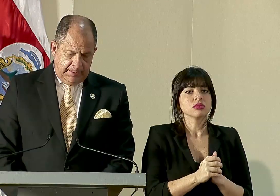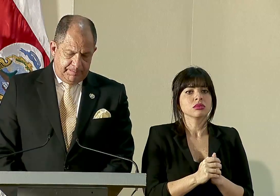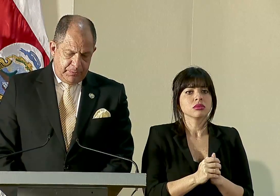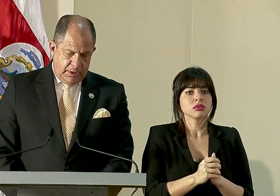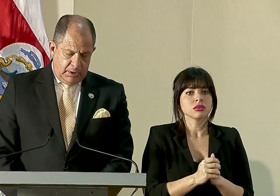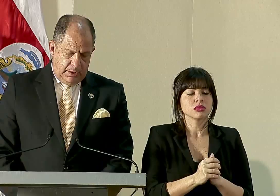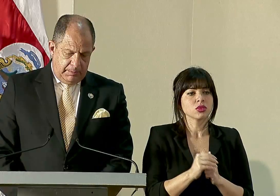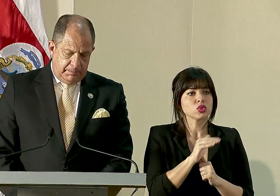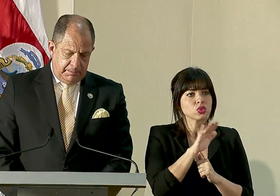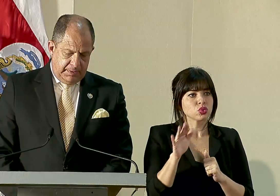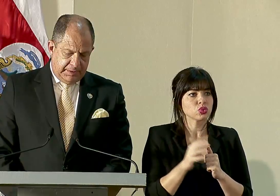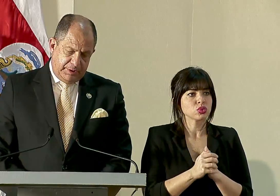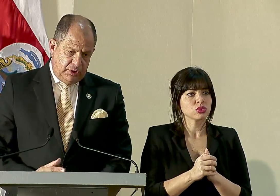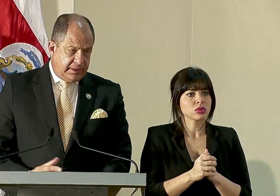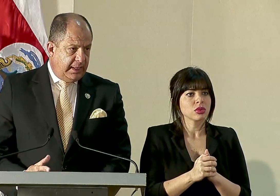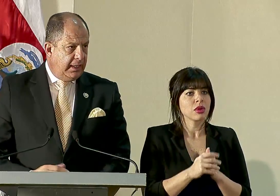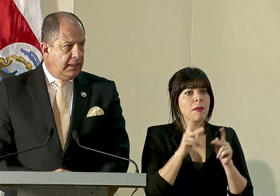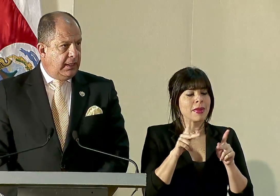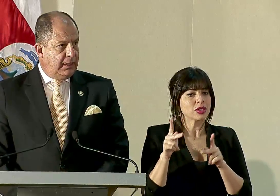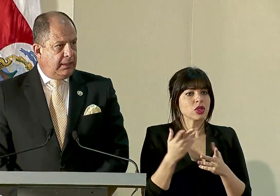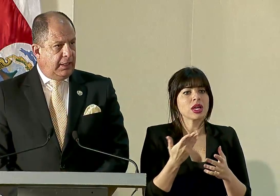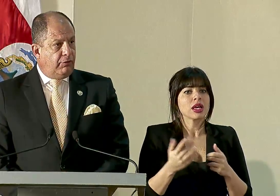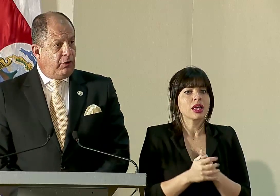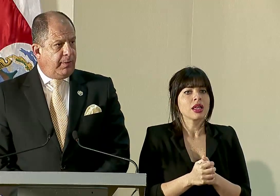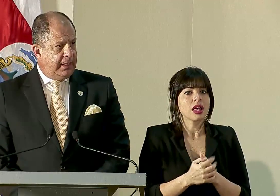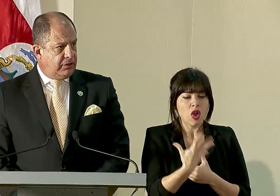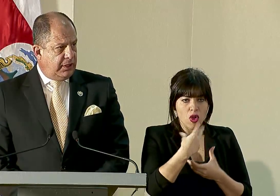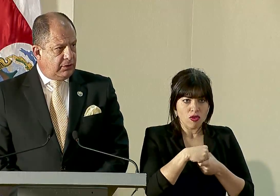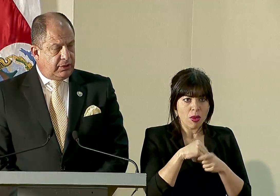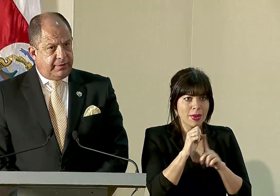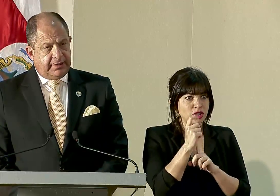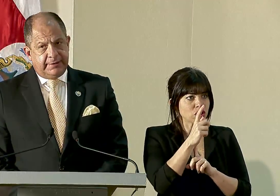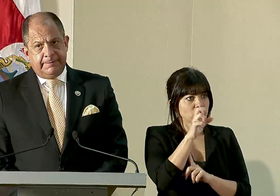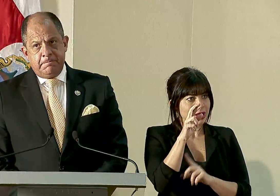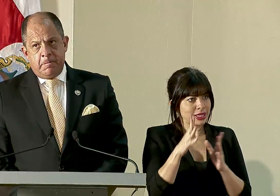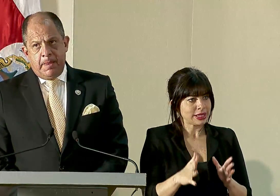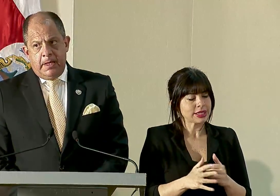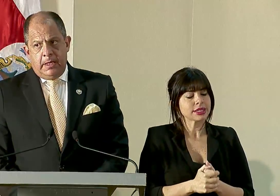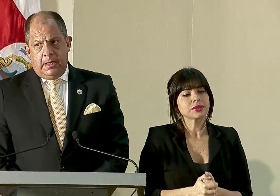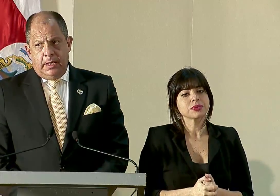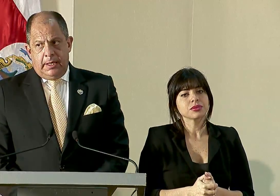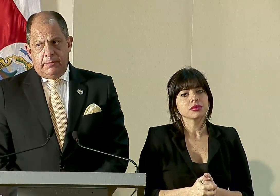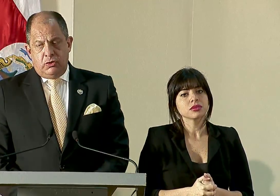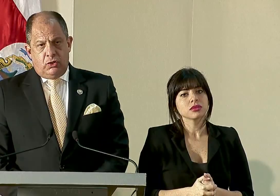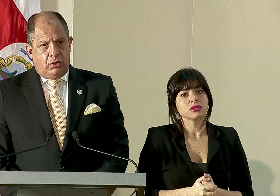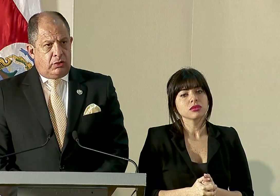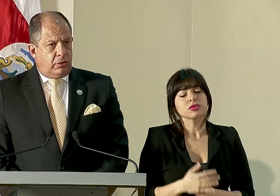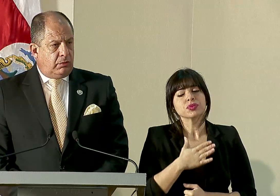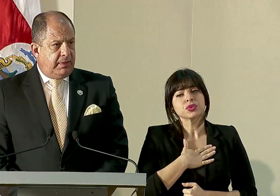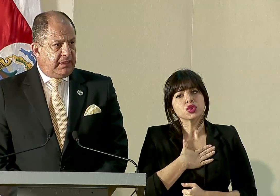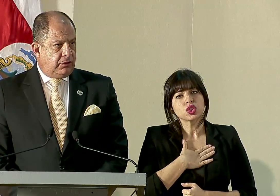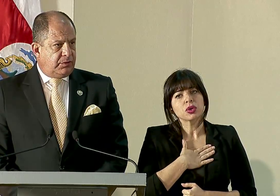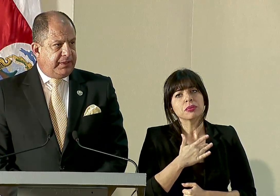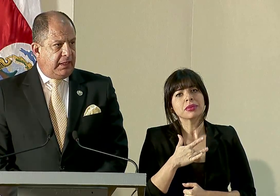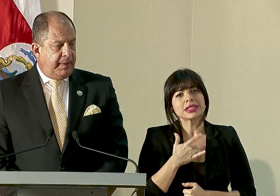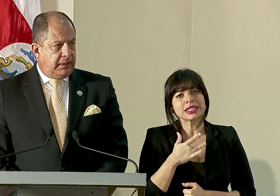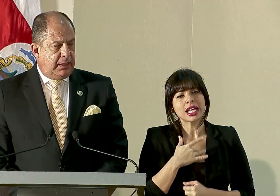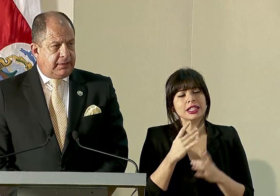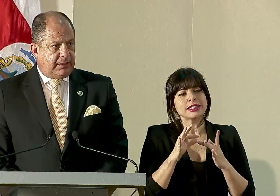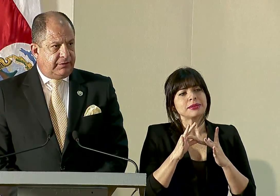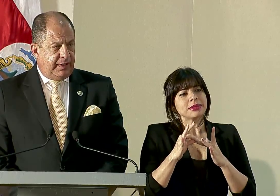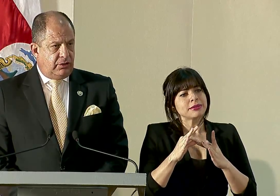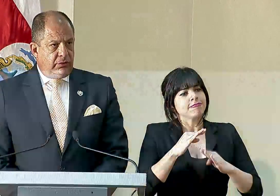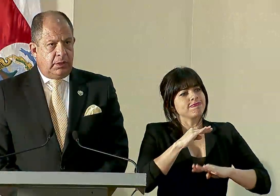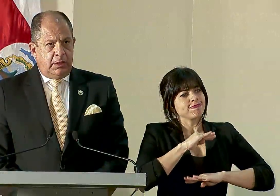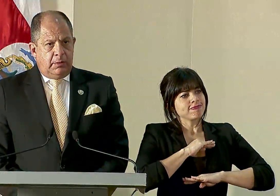personas que conforman a la sociedad costarricense. Yo me siento especialmente